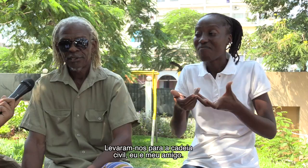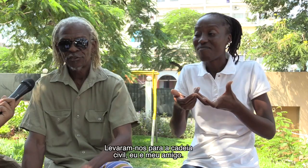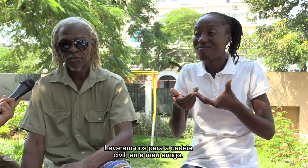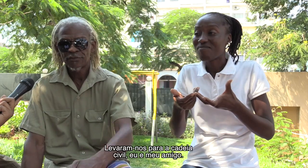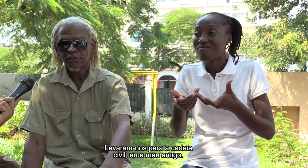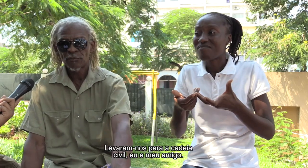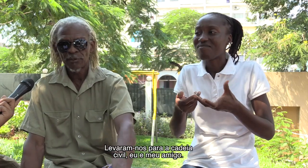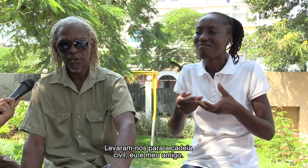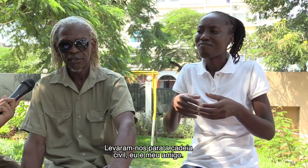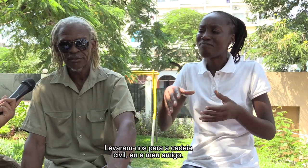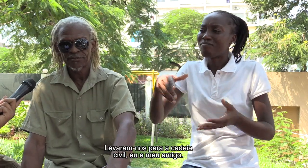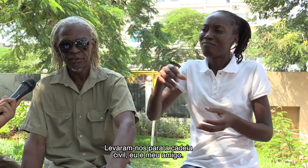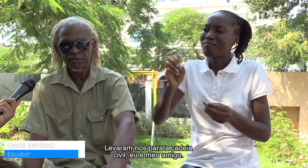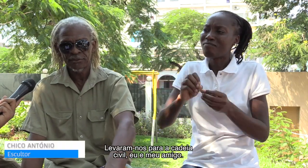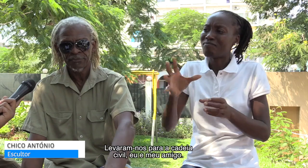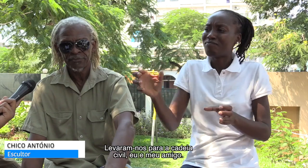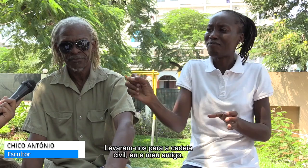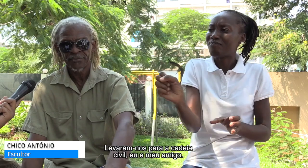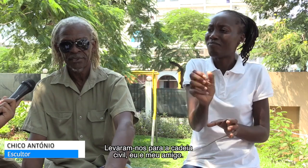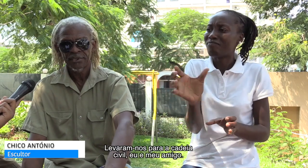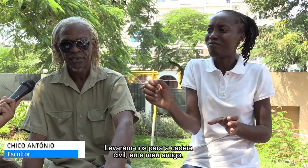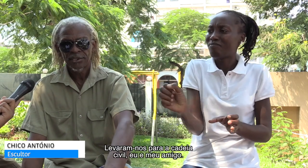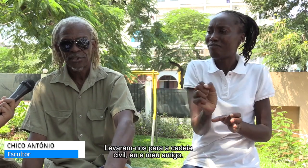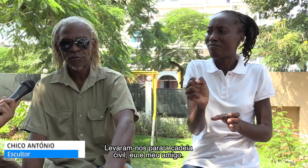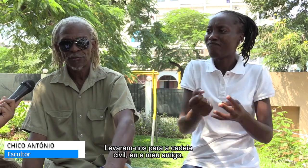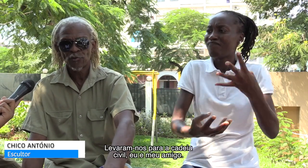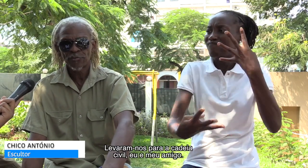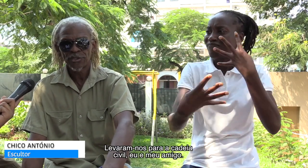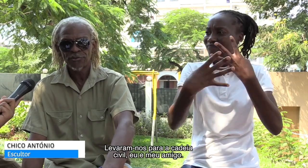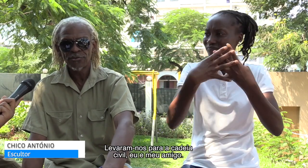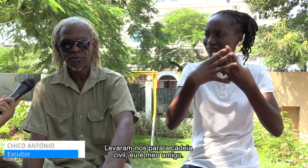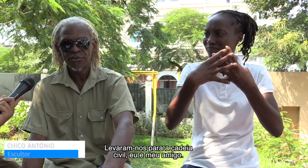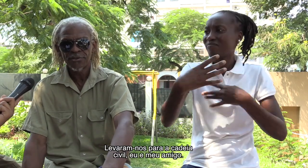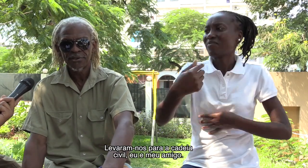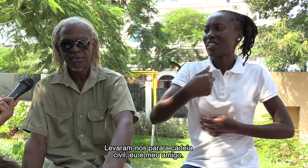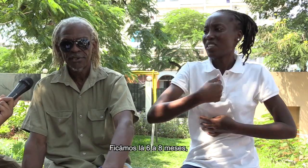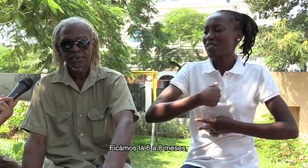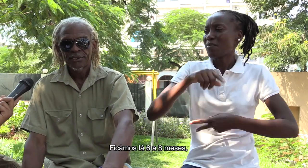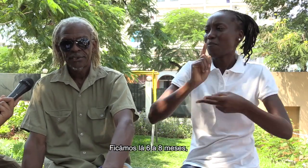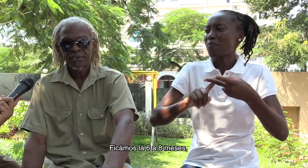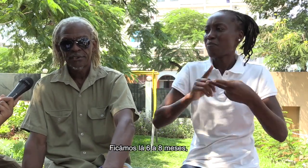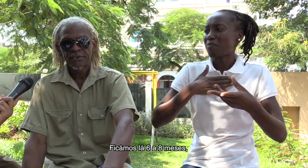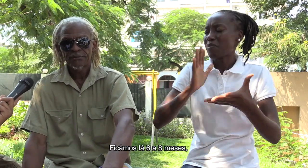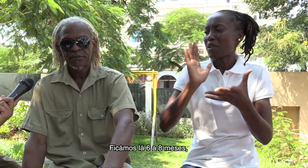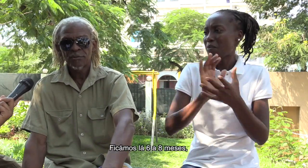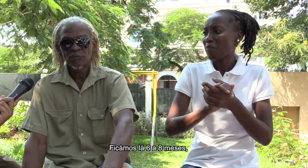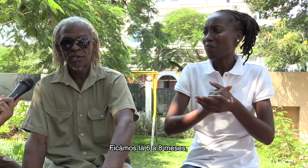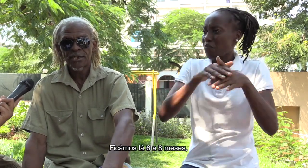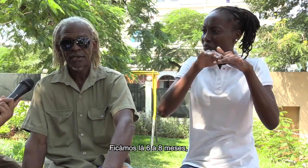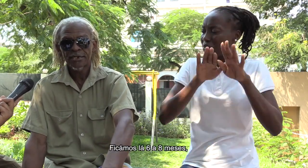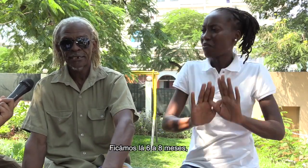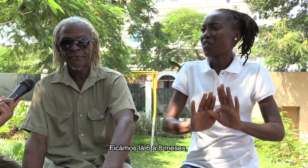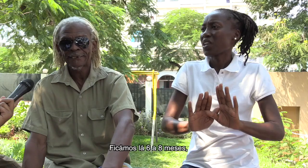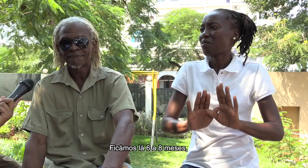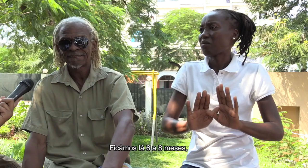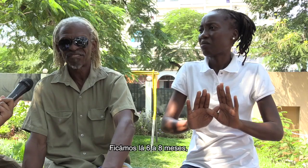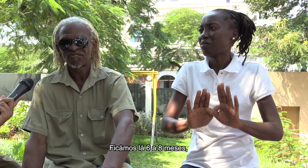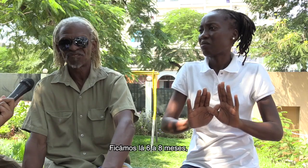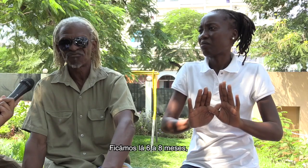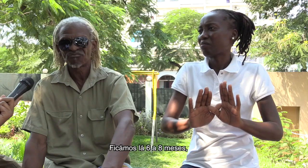Eles nos levaram para a cadeia civil, eu e meu amigo, ficamos lá